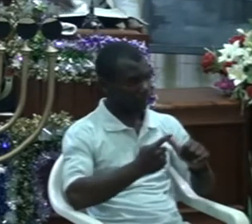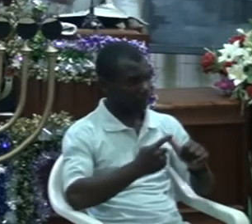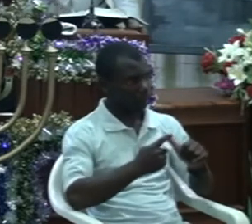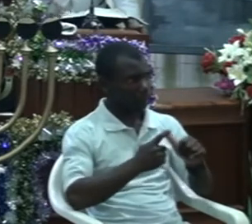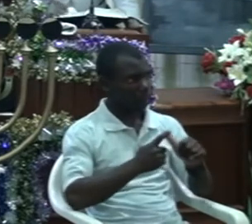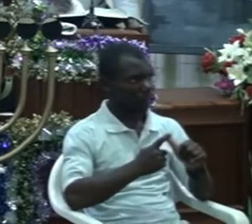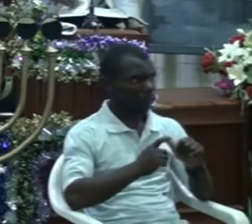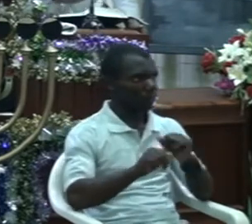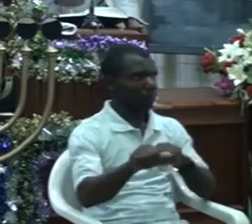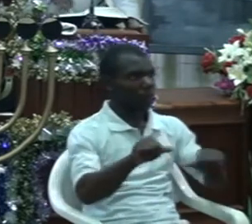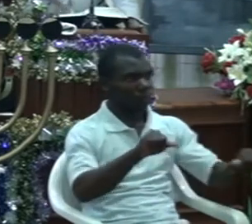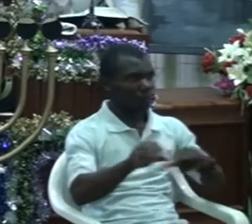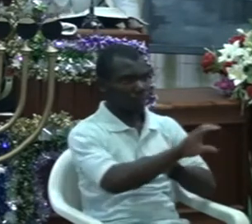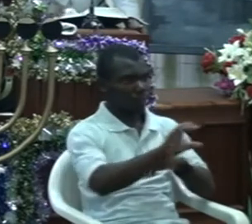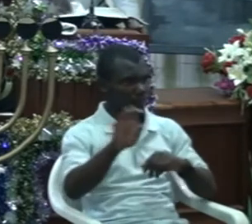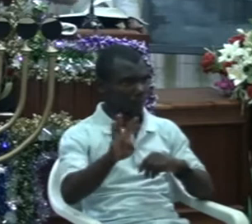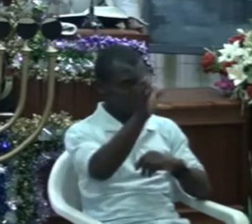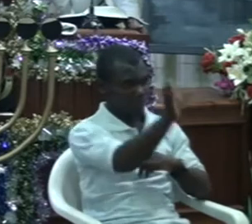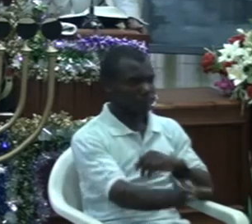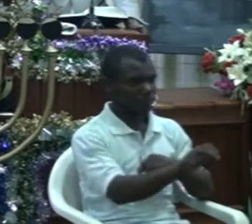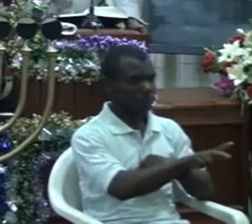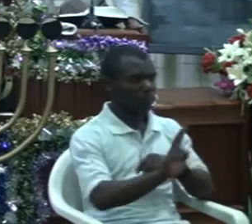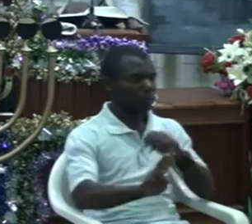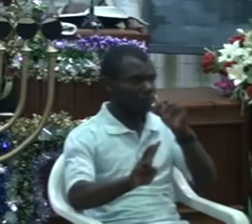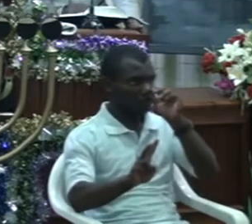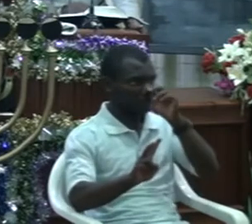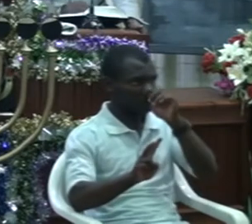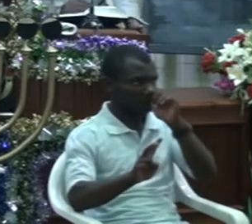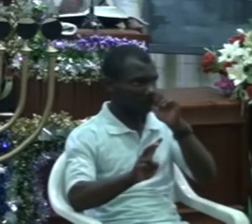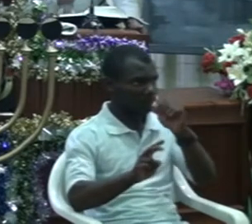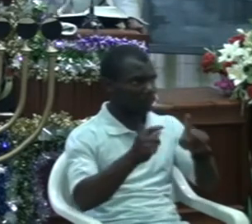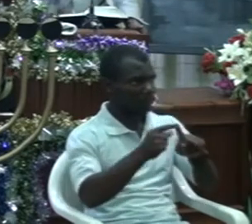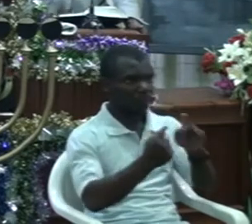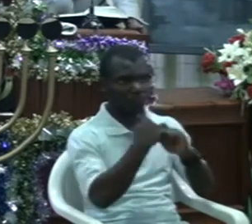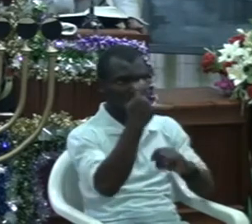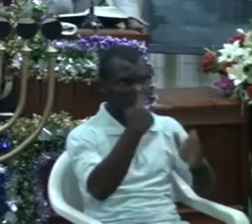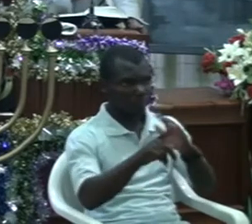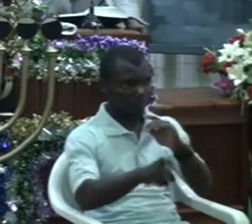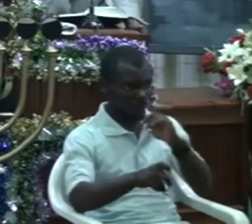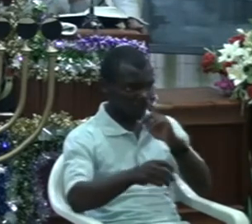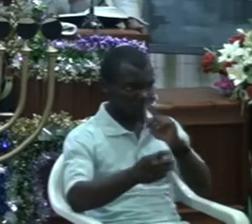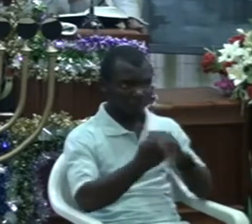Acte 4. Depuis le verset 32. La parole dit quoi?